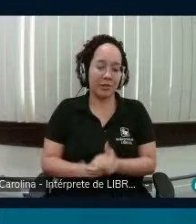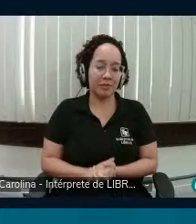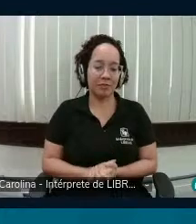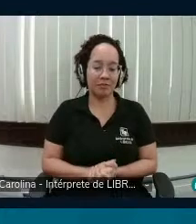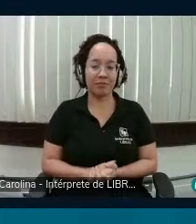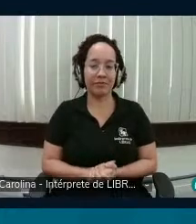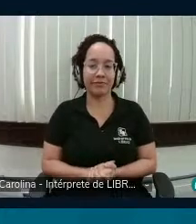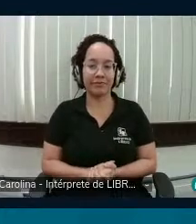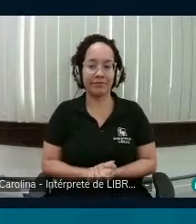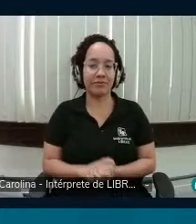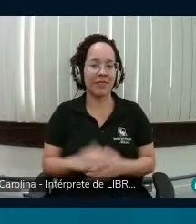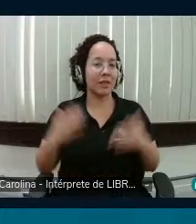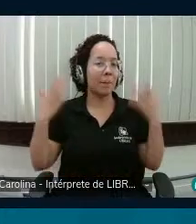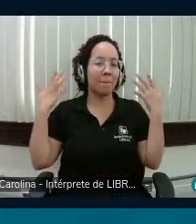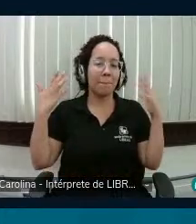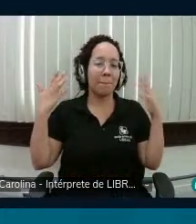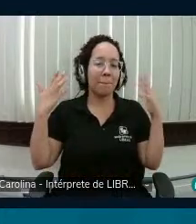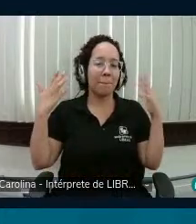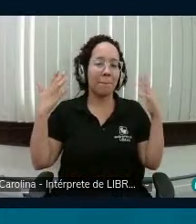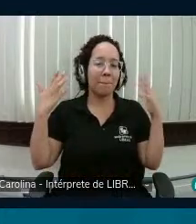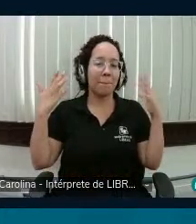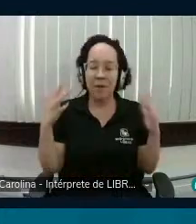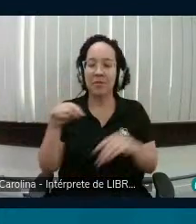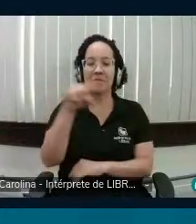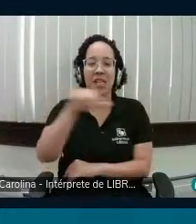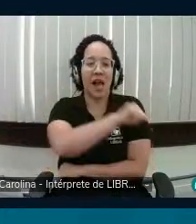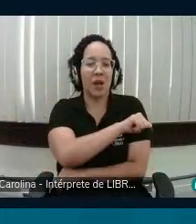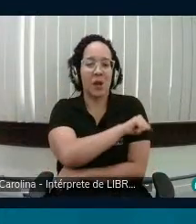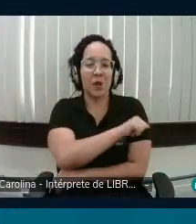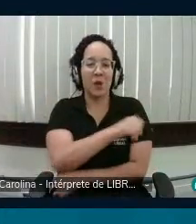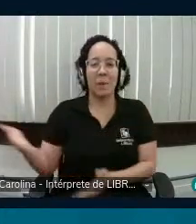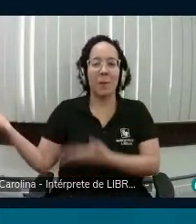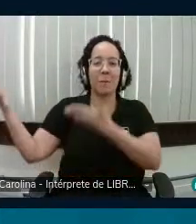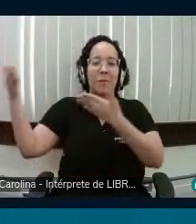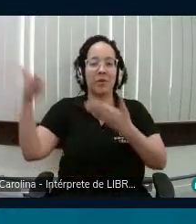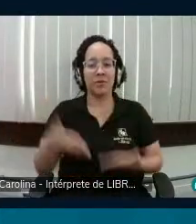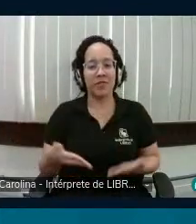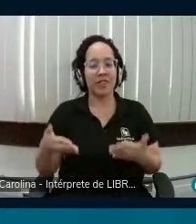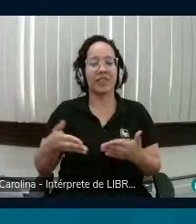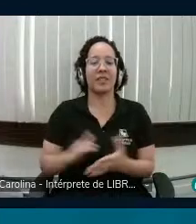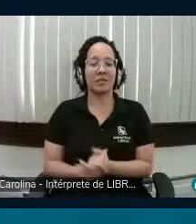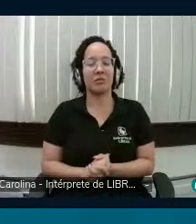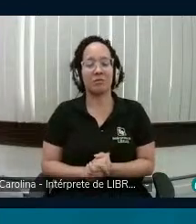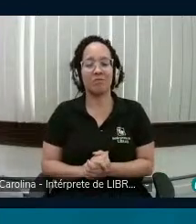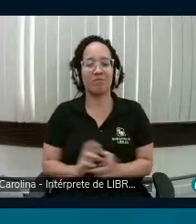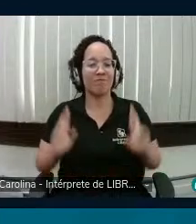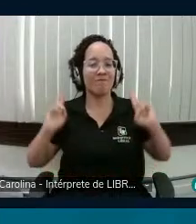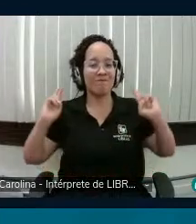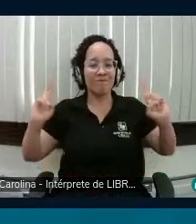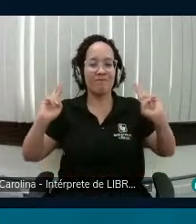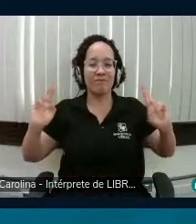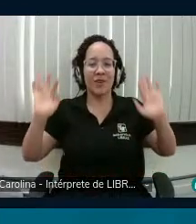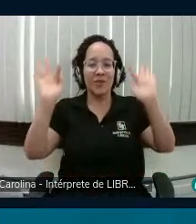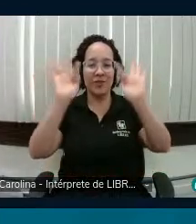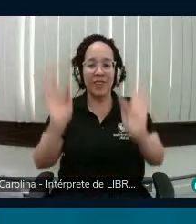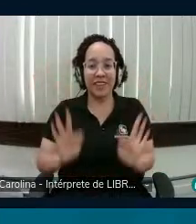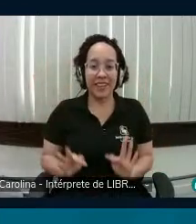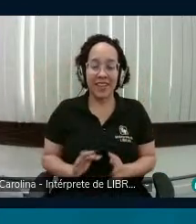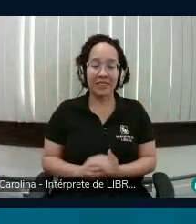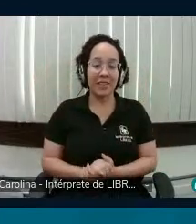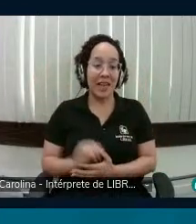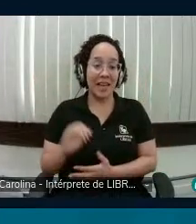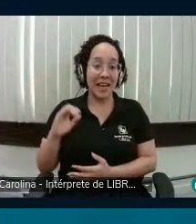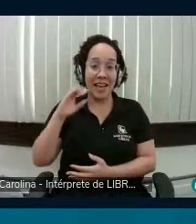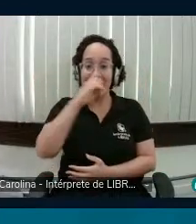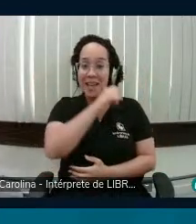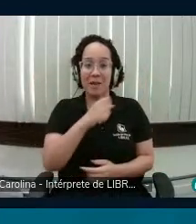os parabéns primeiro para os ingressantes, eu desejei muita felicidade, eu disse que não precisa passar rápido, não, que pode